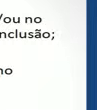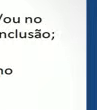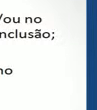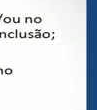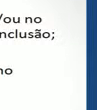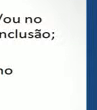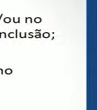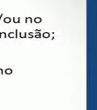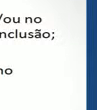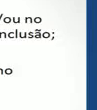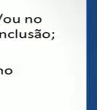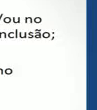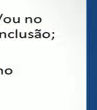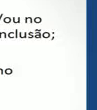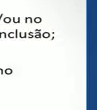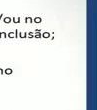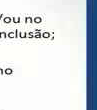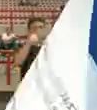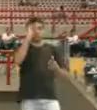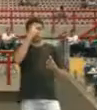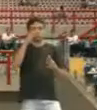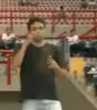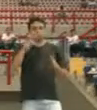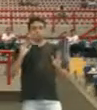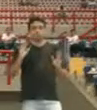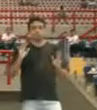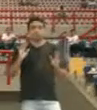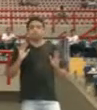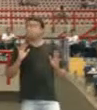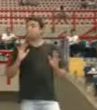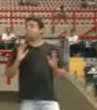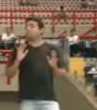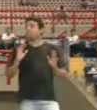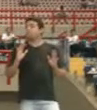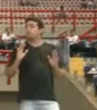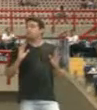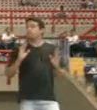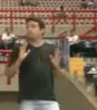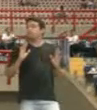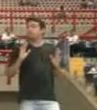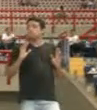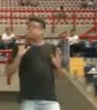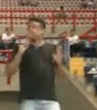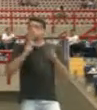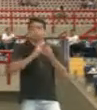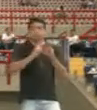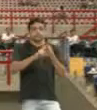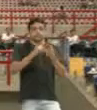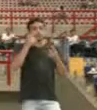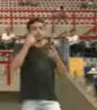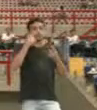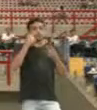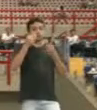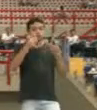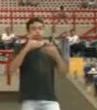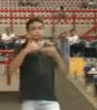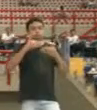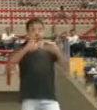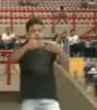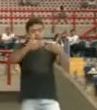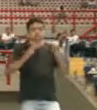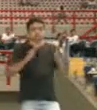saiam daqui hoje, desse momento de 1 hora e pouco comigo, pelo menos com algumas dicas a respeito de procedimento.